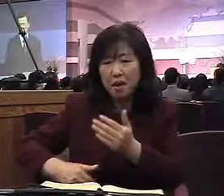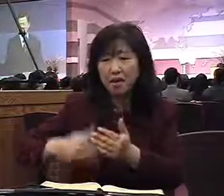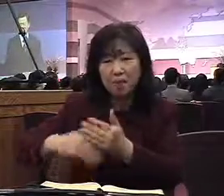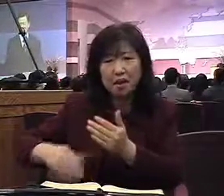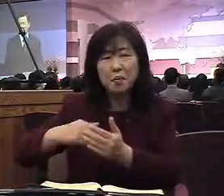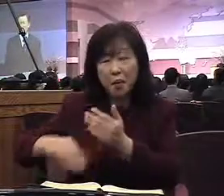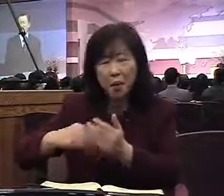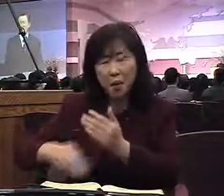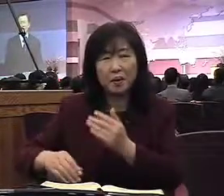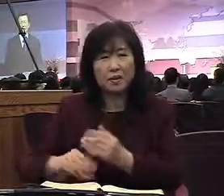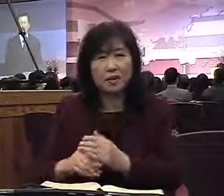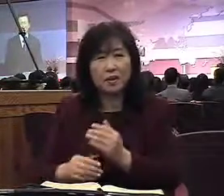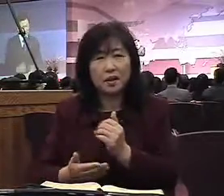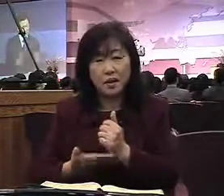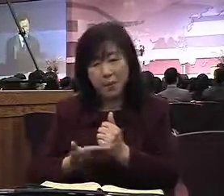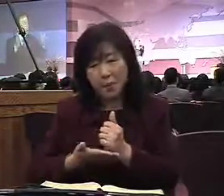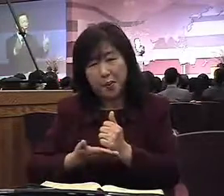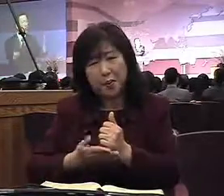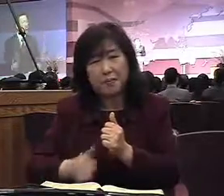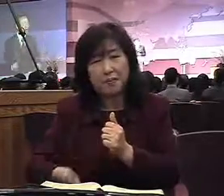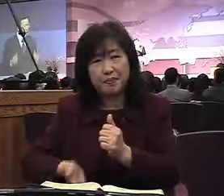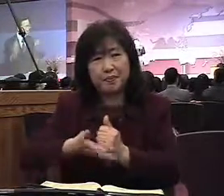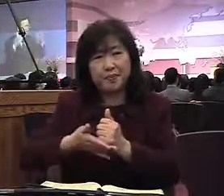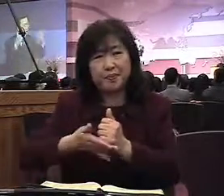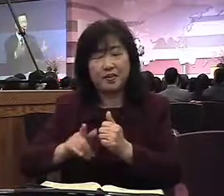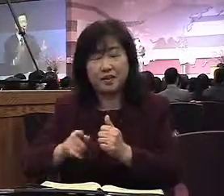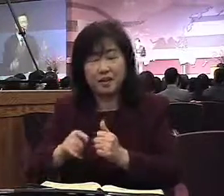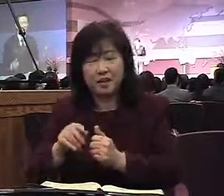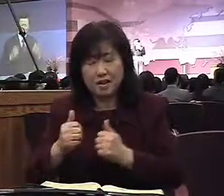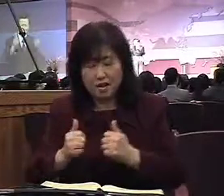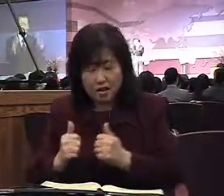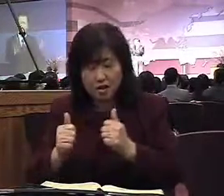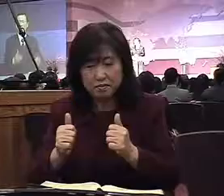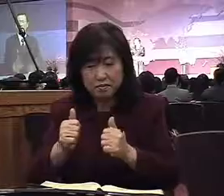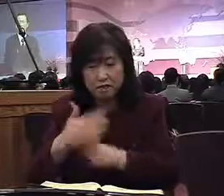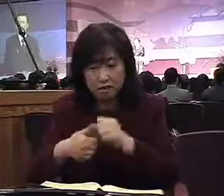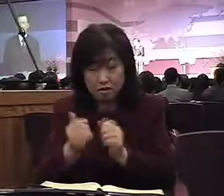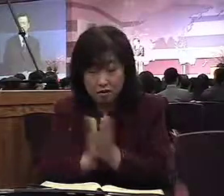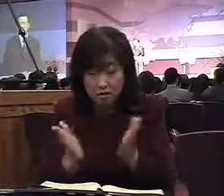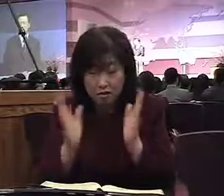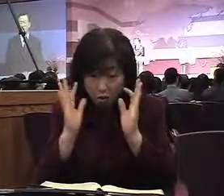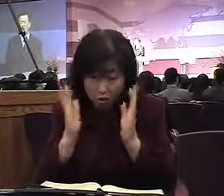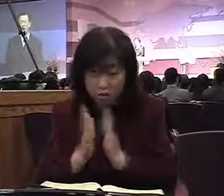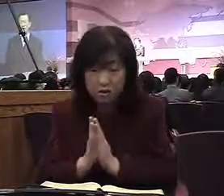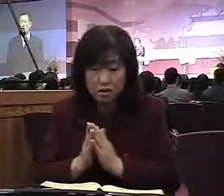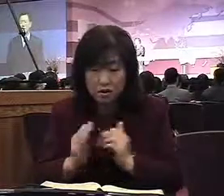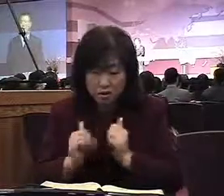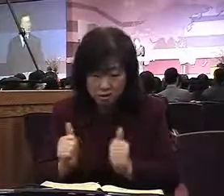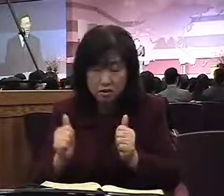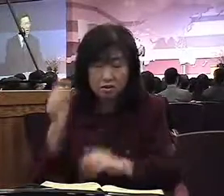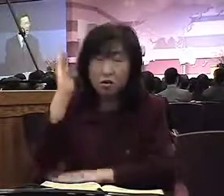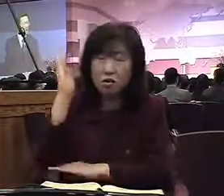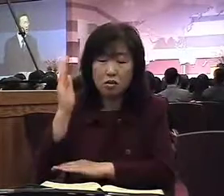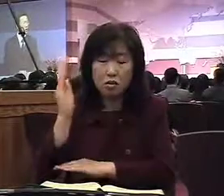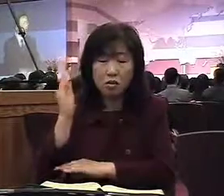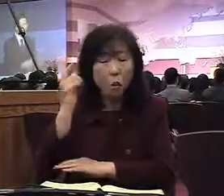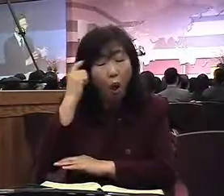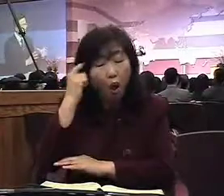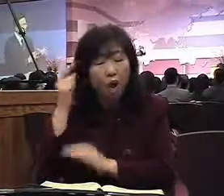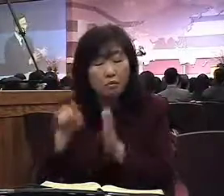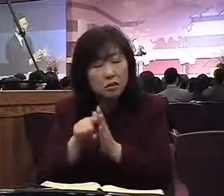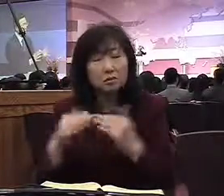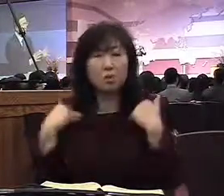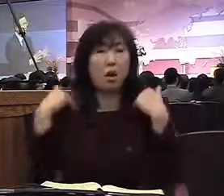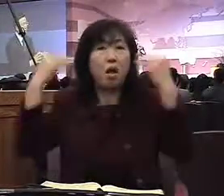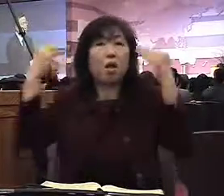시작합니다. 믿음의 망태 열심히 교회 나와 열심히 성경 열심히 교회 나와 설교 말씀 듣는데 왜 믿음이 안 자라요?